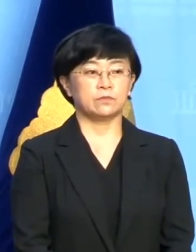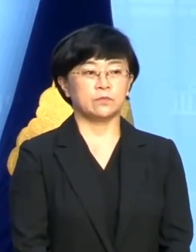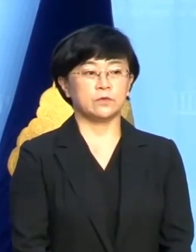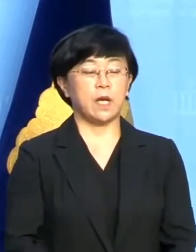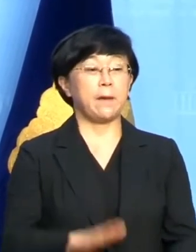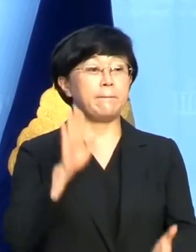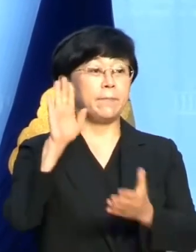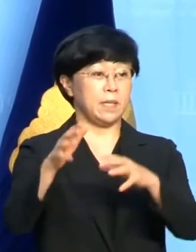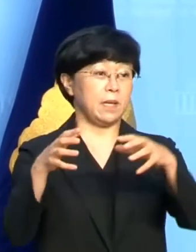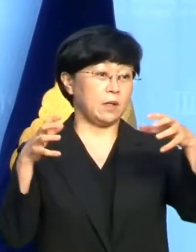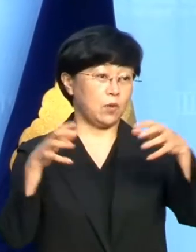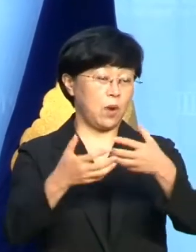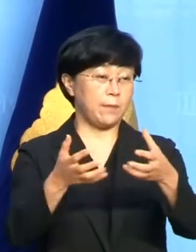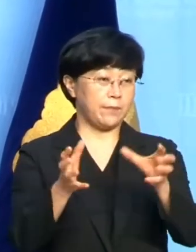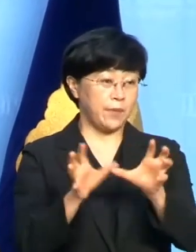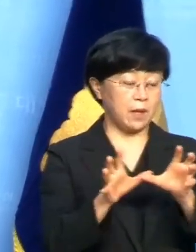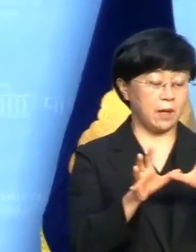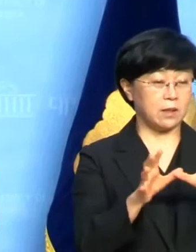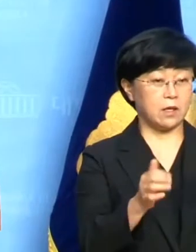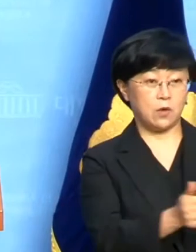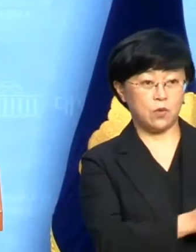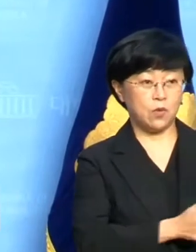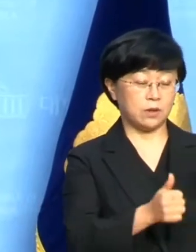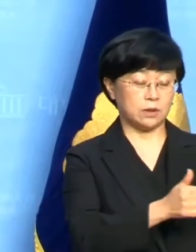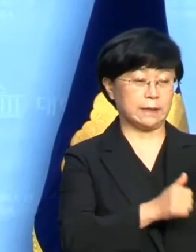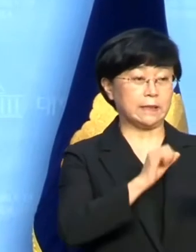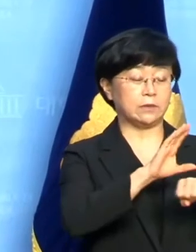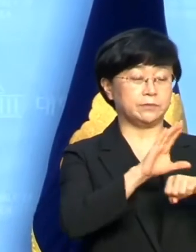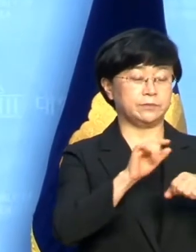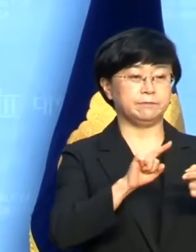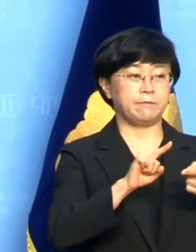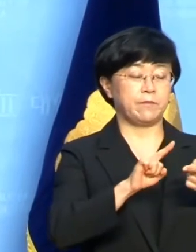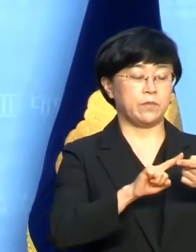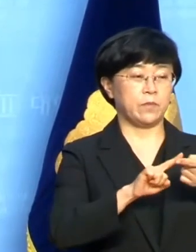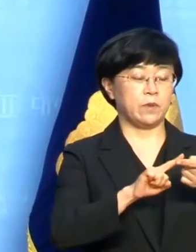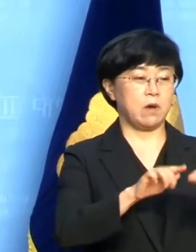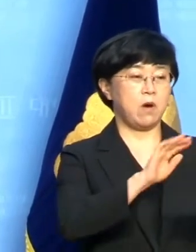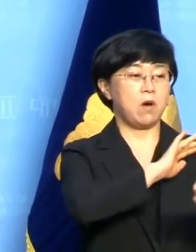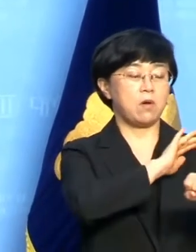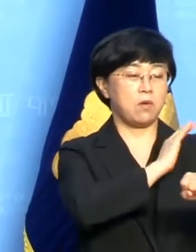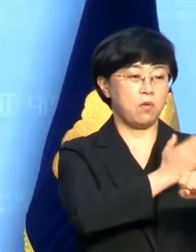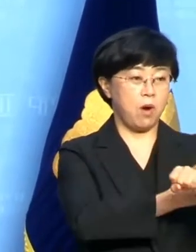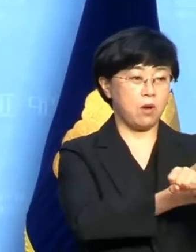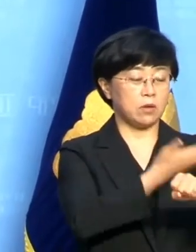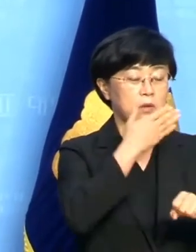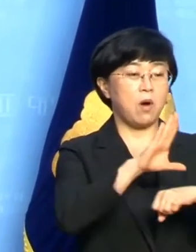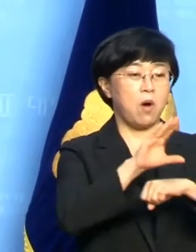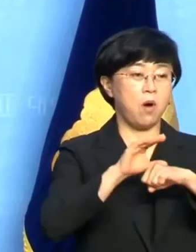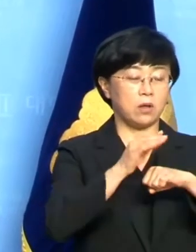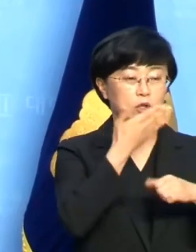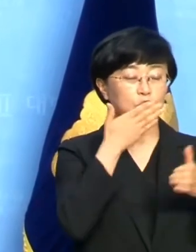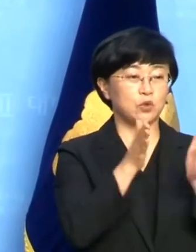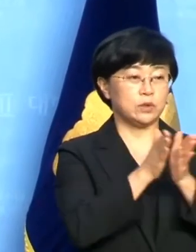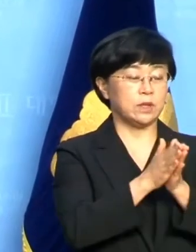제 미래 통합 땅 가방 위원들을 있 개수 의원들은 그는 유착 한상혁